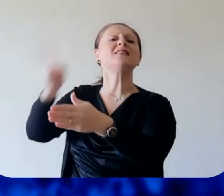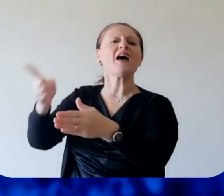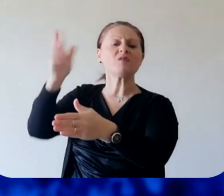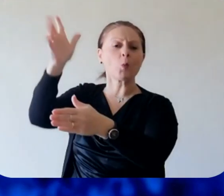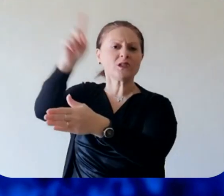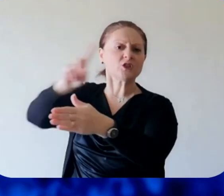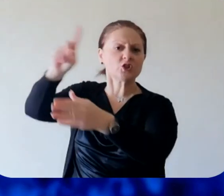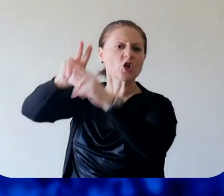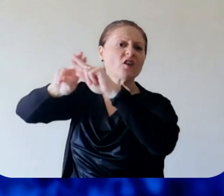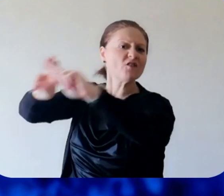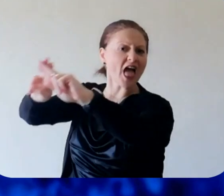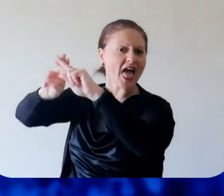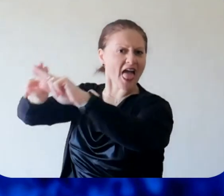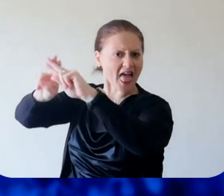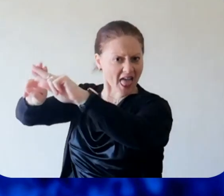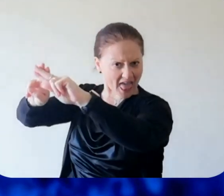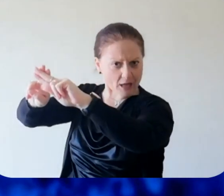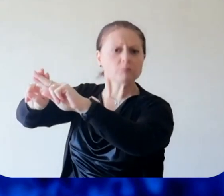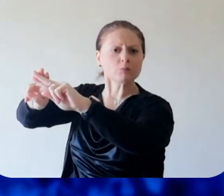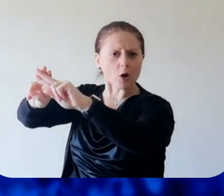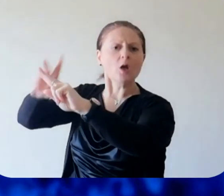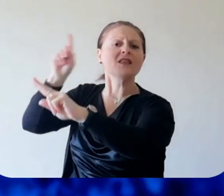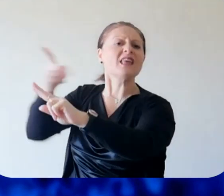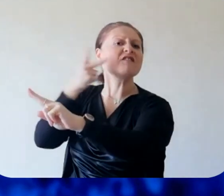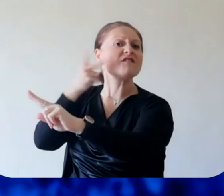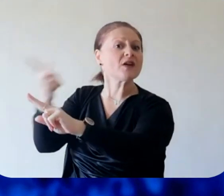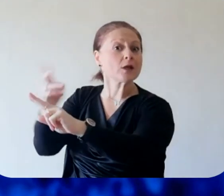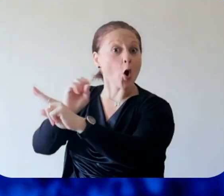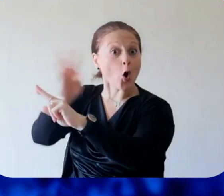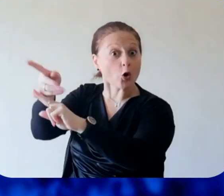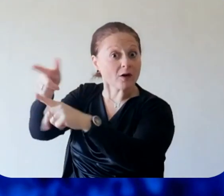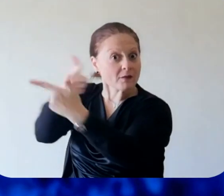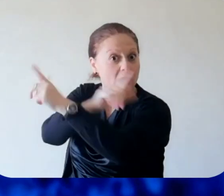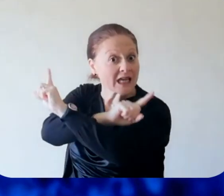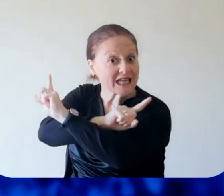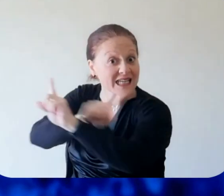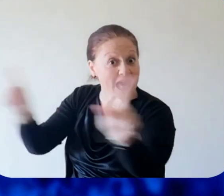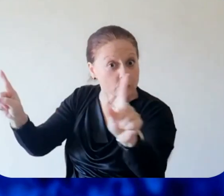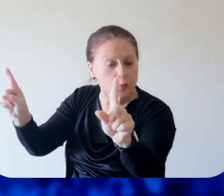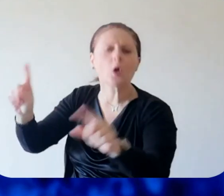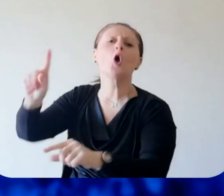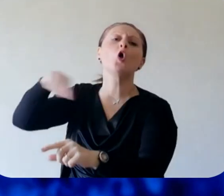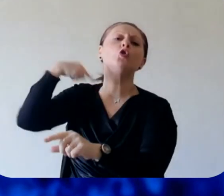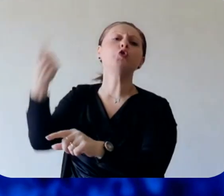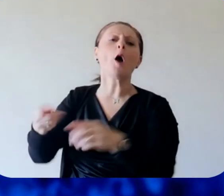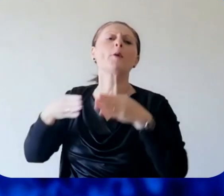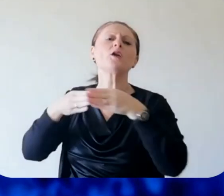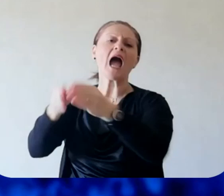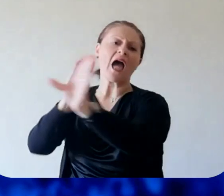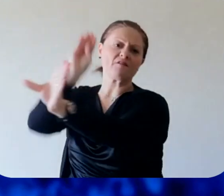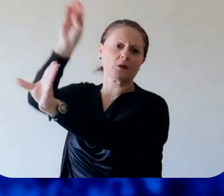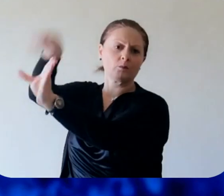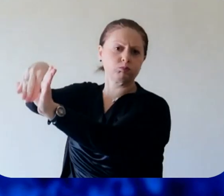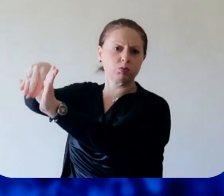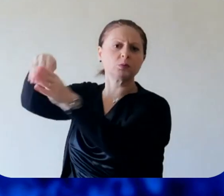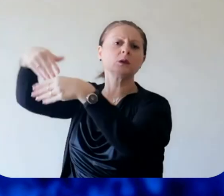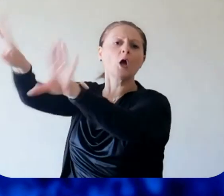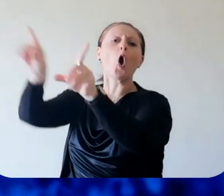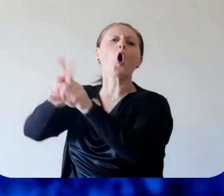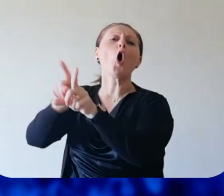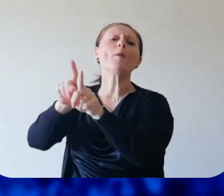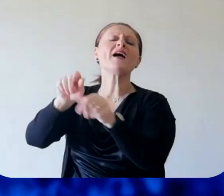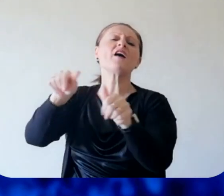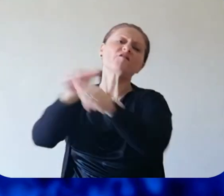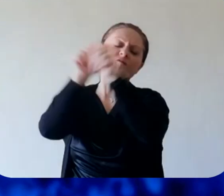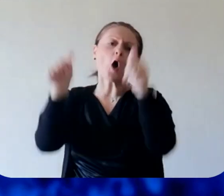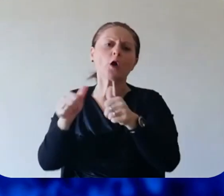in centri di accoglienza adeguati all'uopo, queste persone all'interno di navi che possono essere considerate a tutti gli effetti